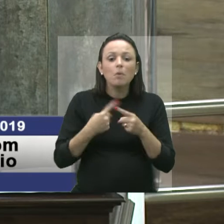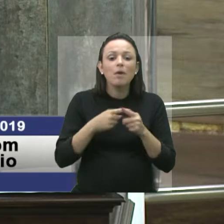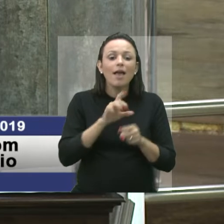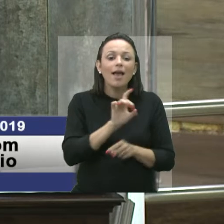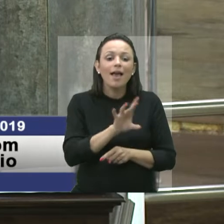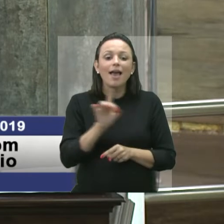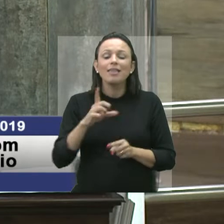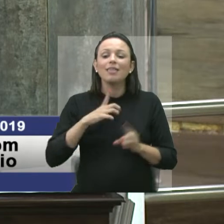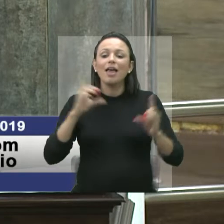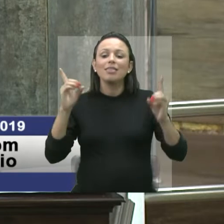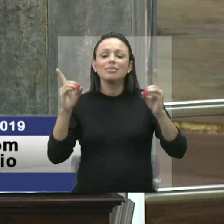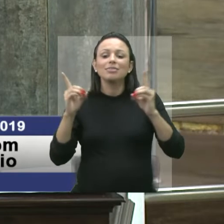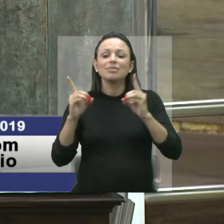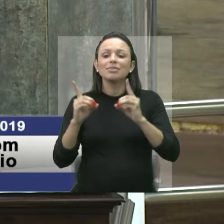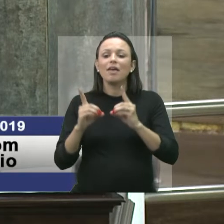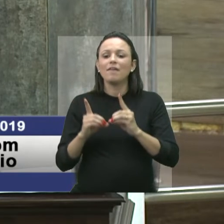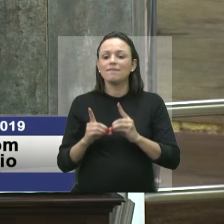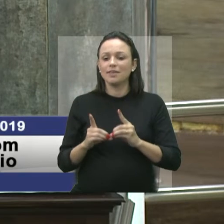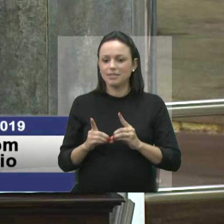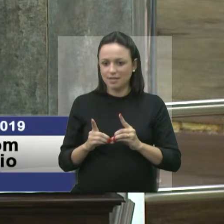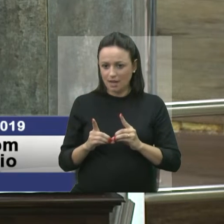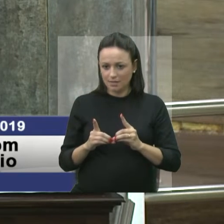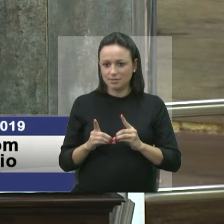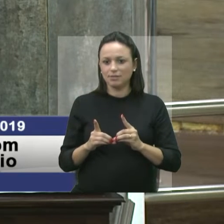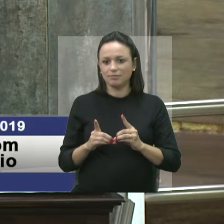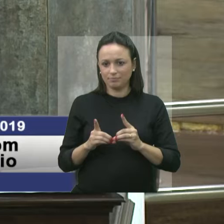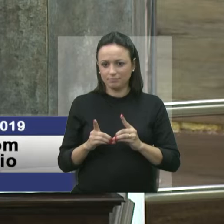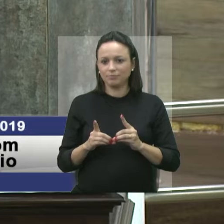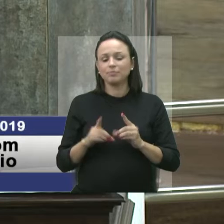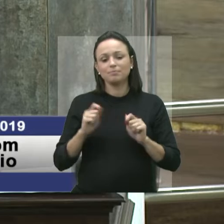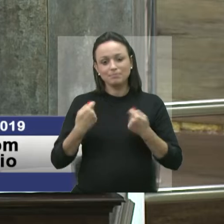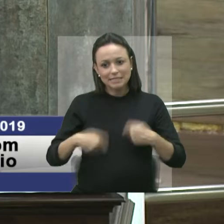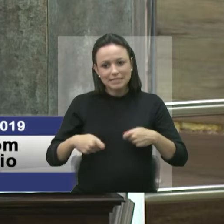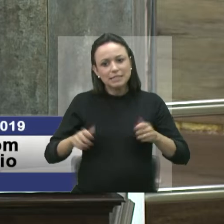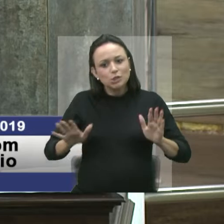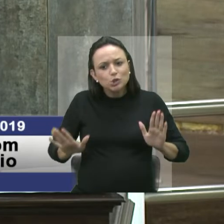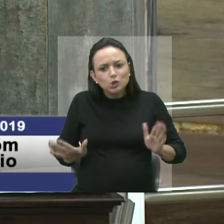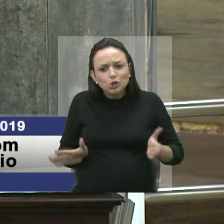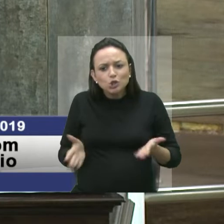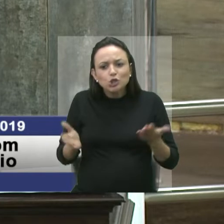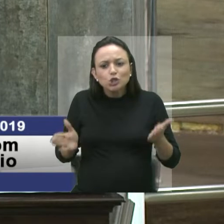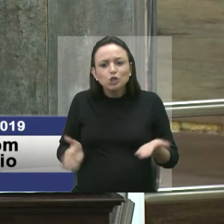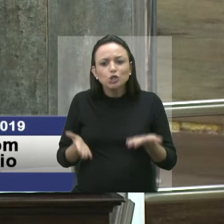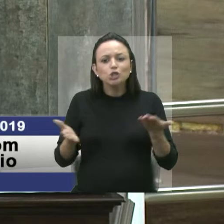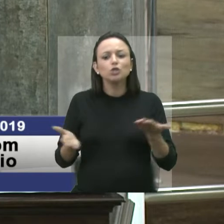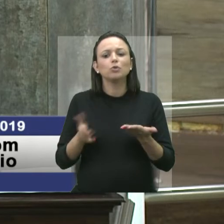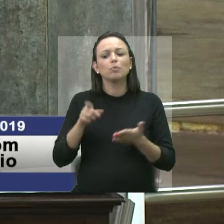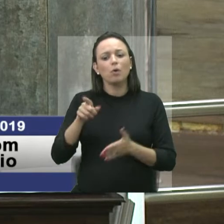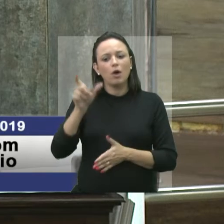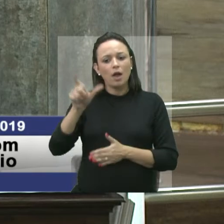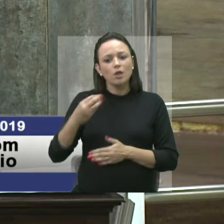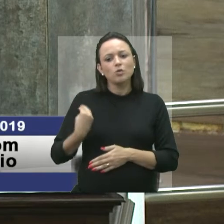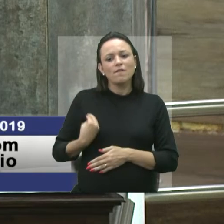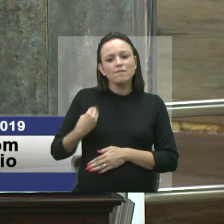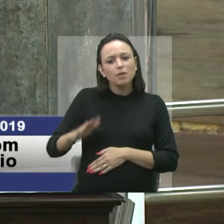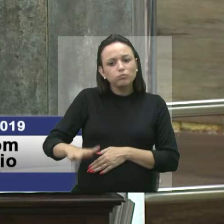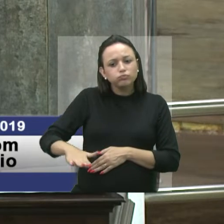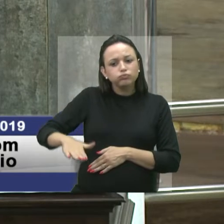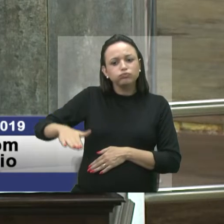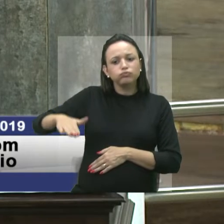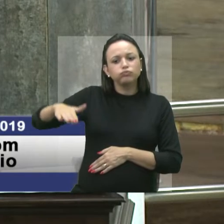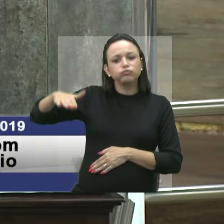pelas deficiências associado ao estímulo que essa pessoa vai receber ao longo de sua